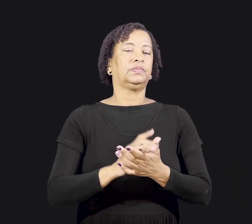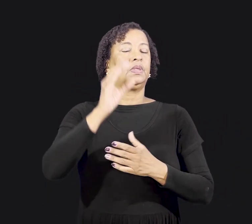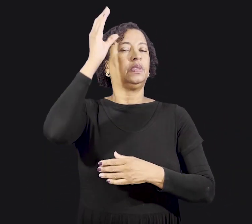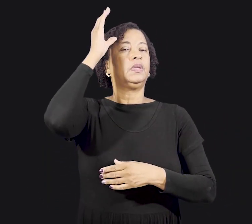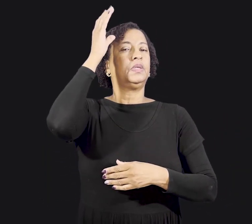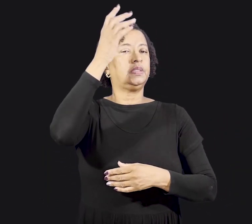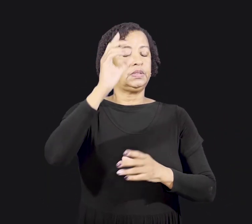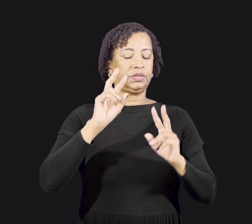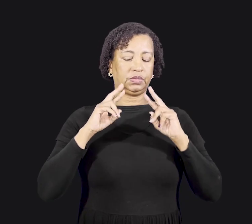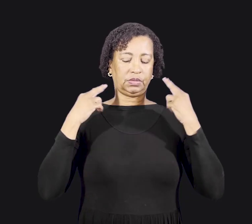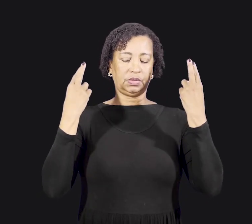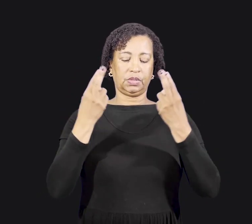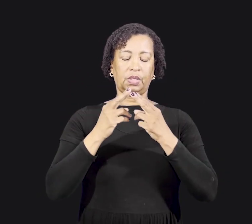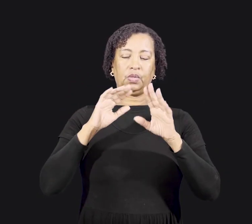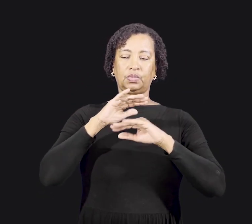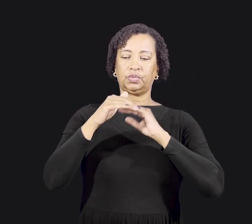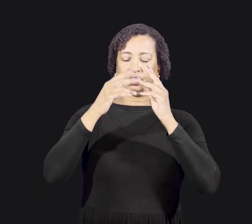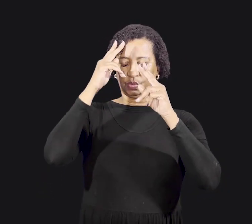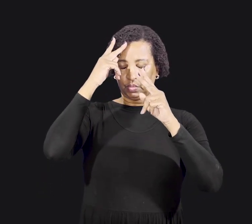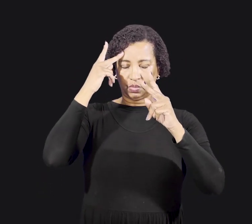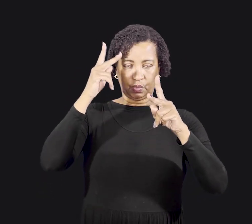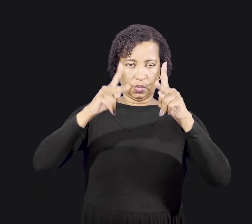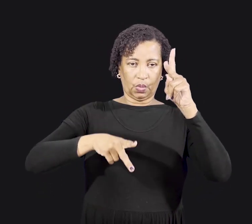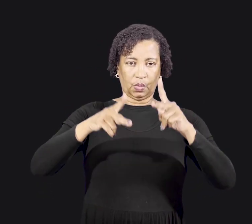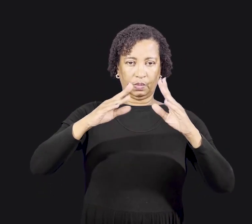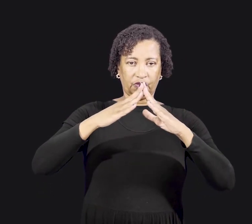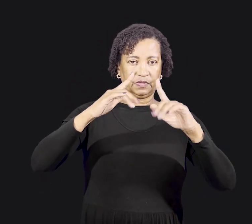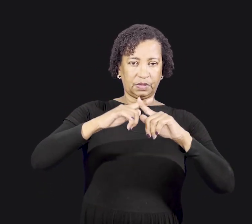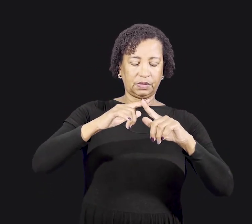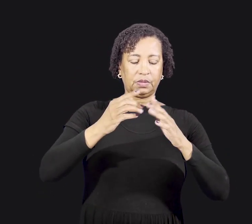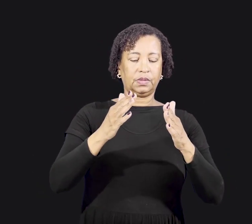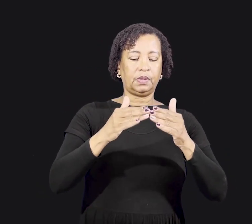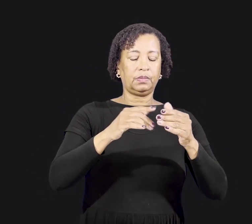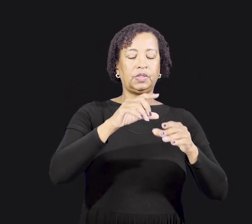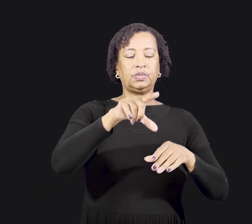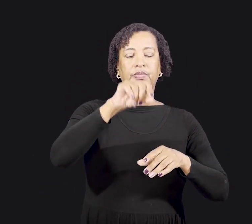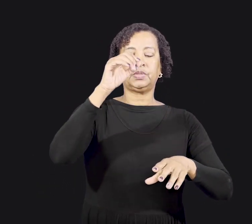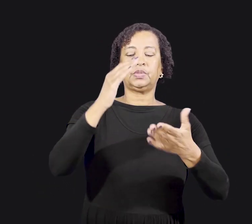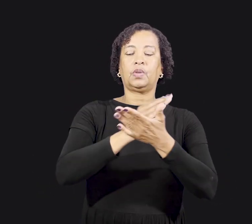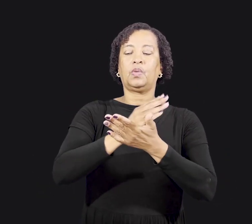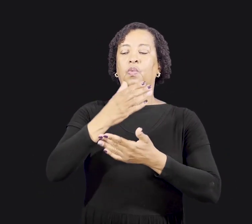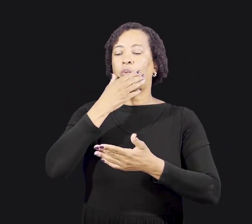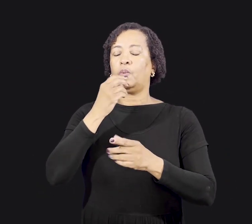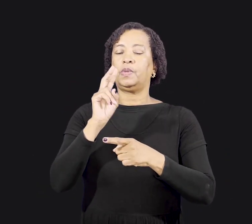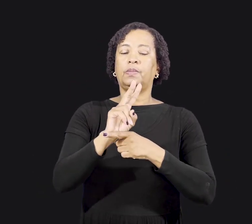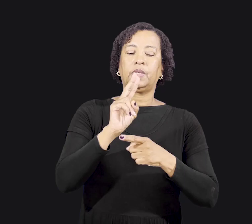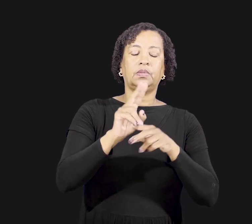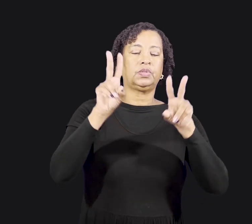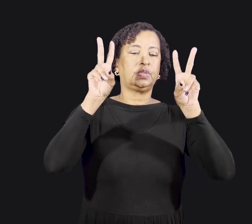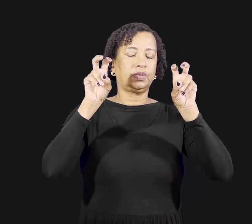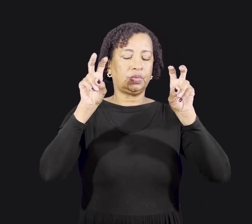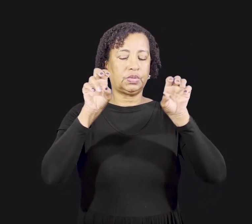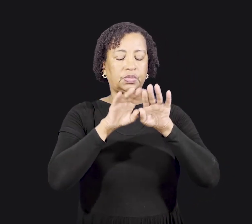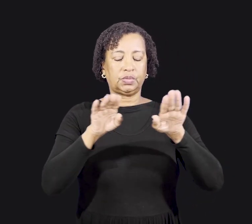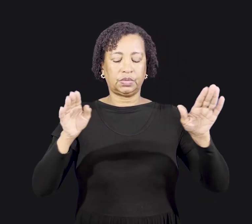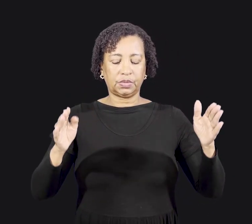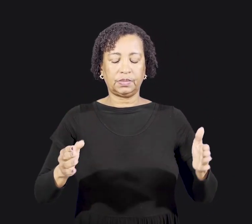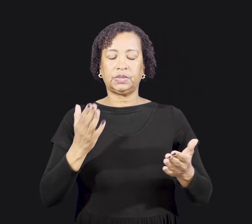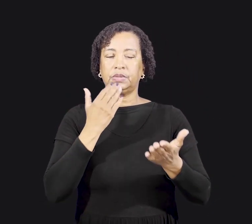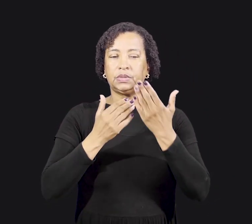Então decidiram reunir toda a congregação e pedir que escolhessem alguns homens para cuidar dos assuntos referentes às mesas e alimentos, para